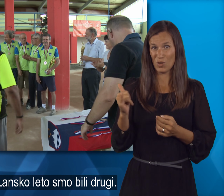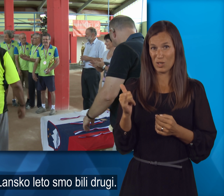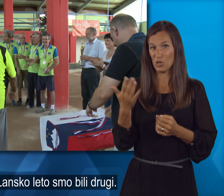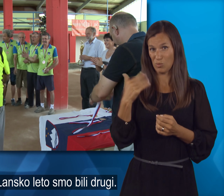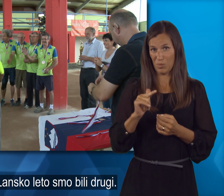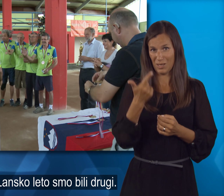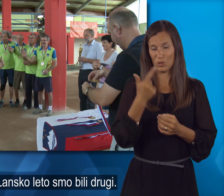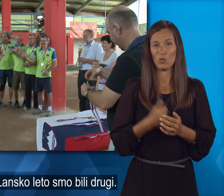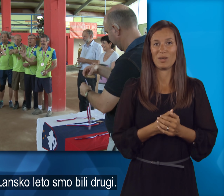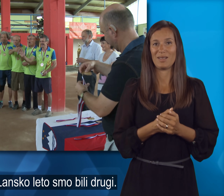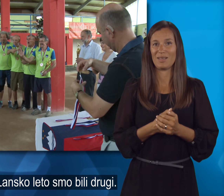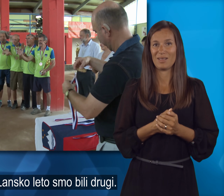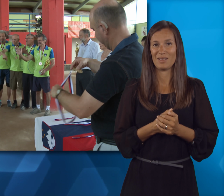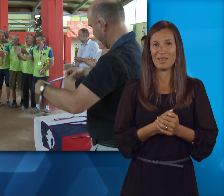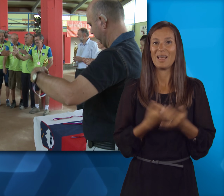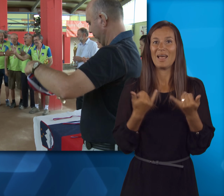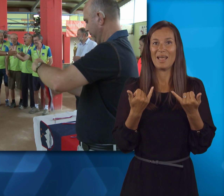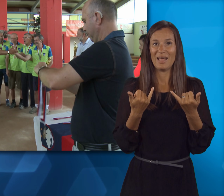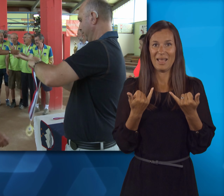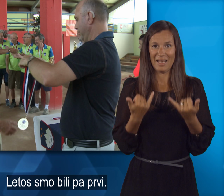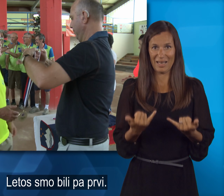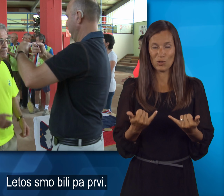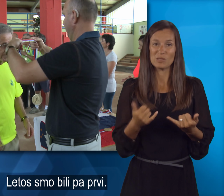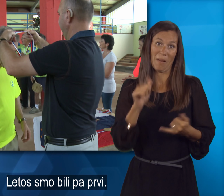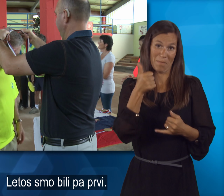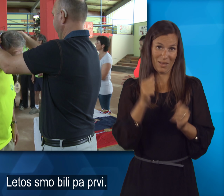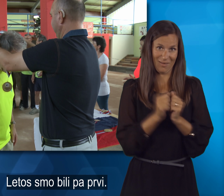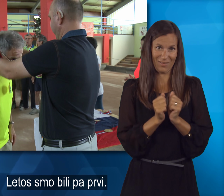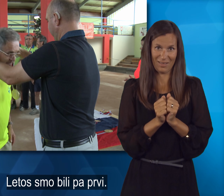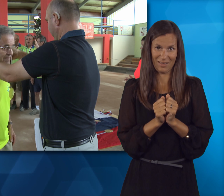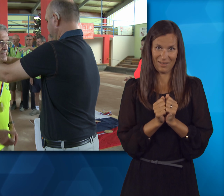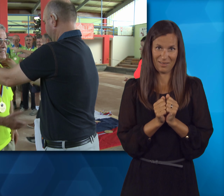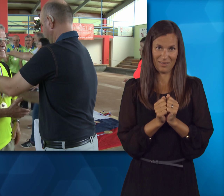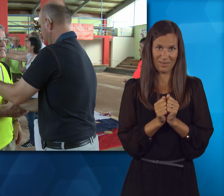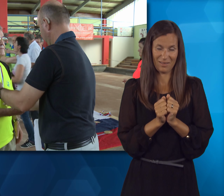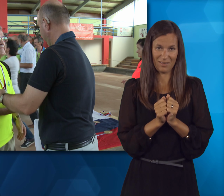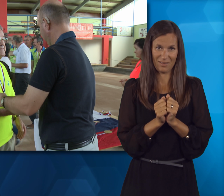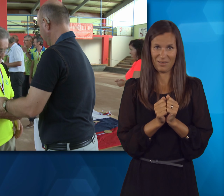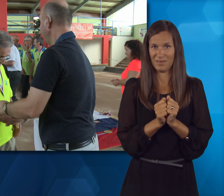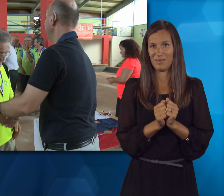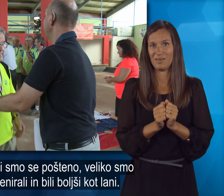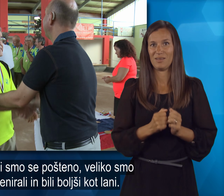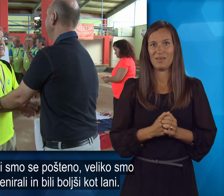Lansko leto smo bili drugi, letos smo bili pa prvi.